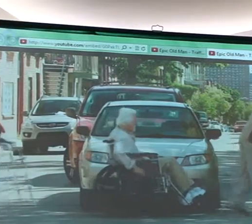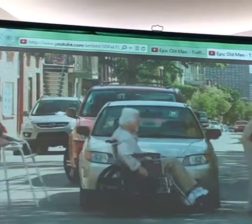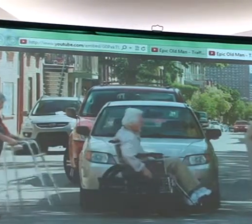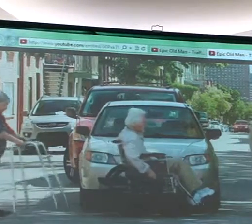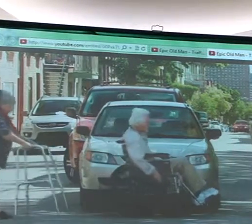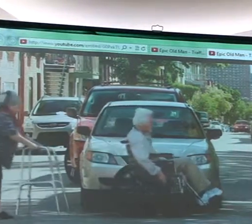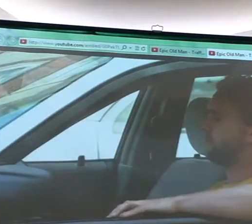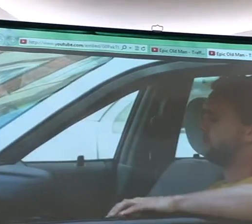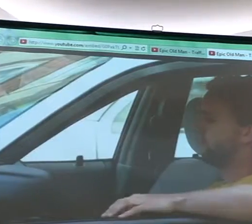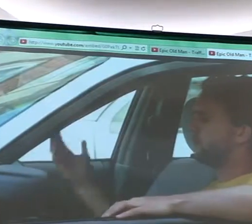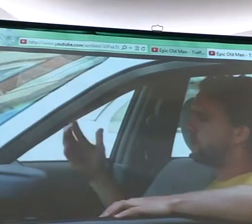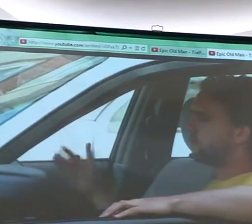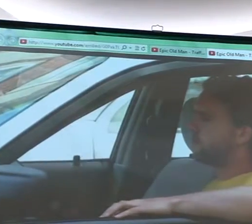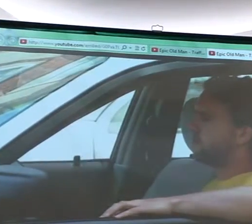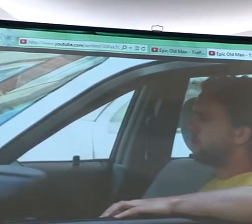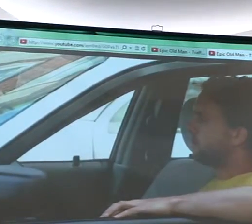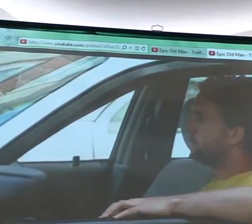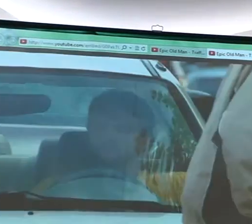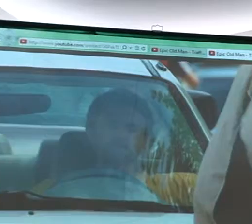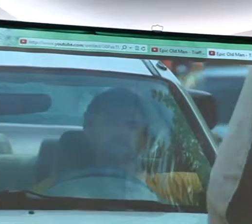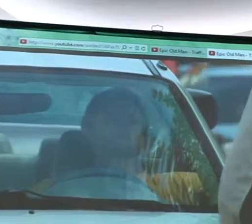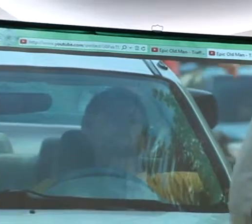parados esperando.